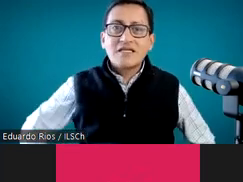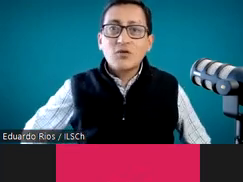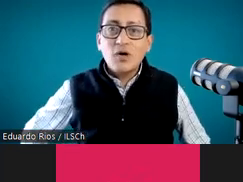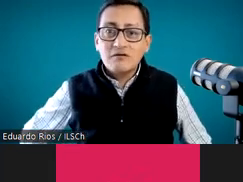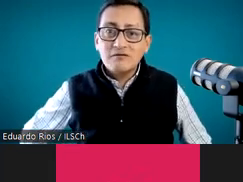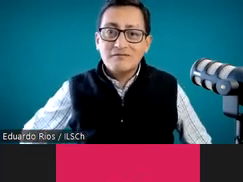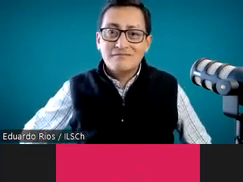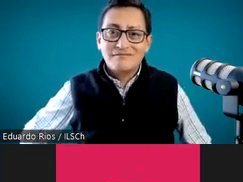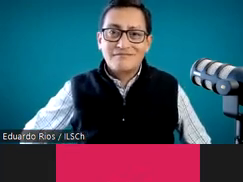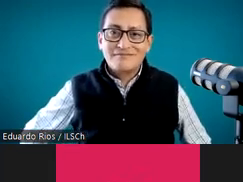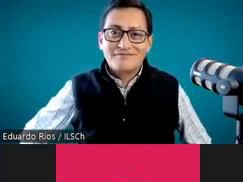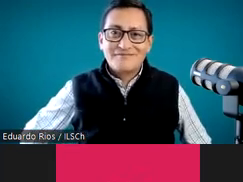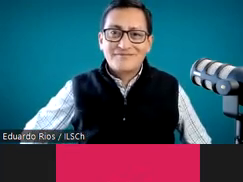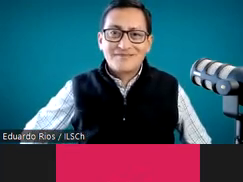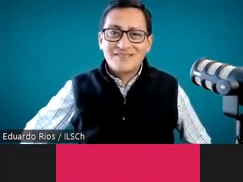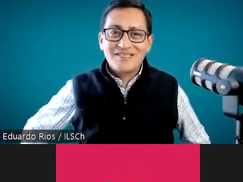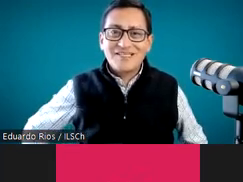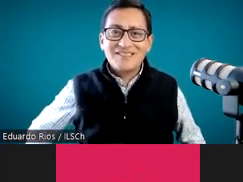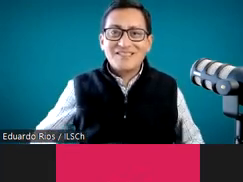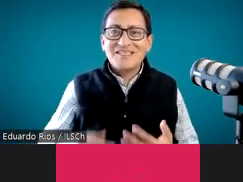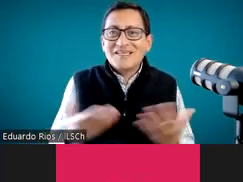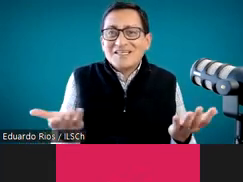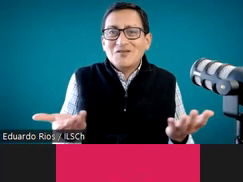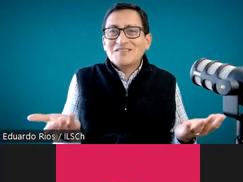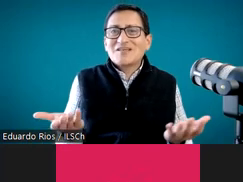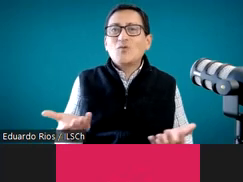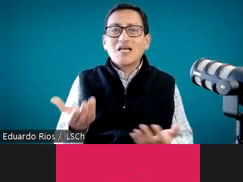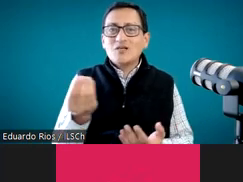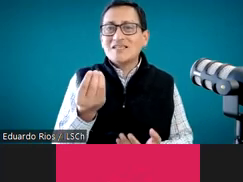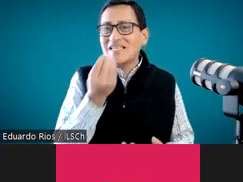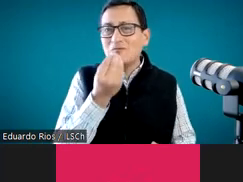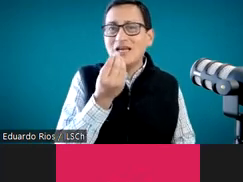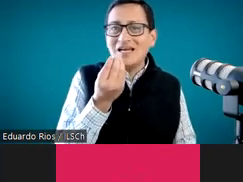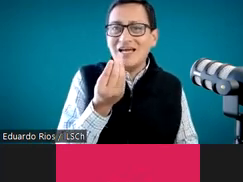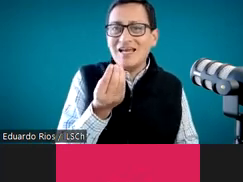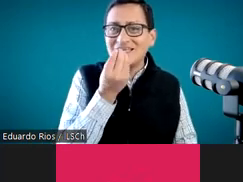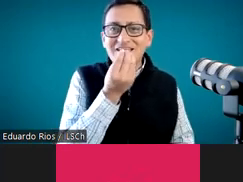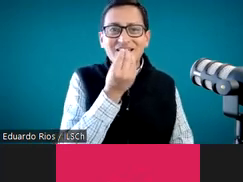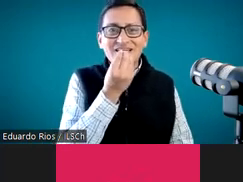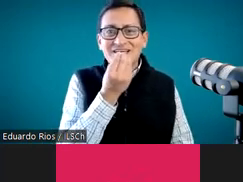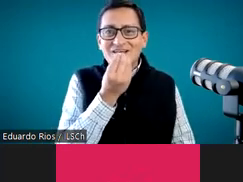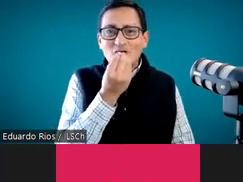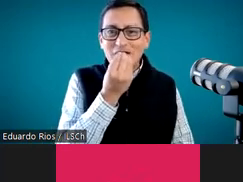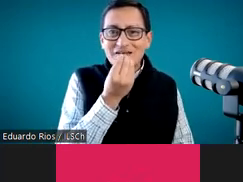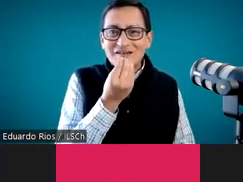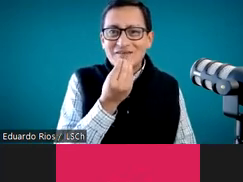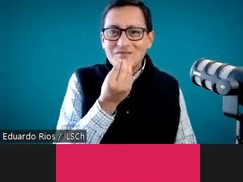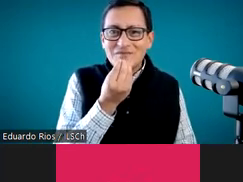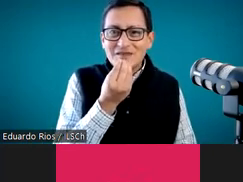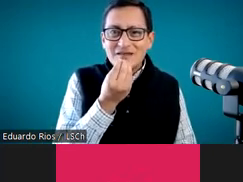¿Se entiende igual o no? Se entiende, y se entiende, no como que no necesitamos la seña